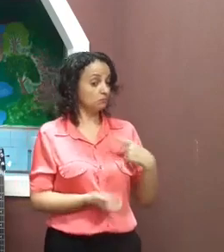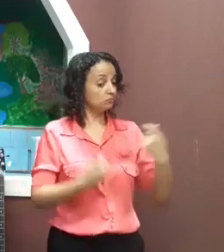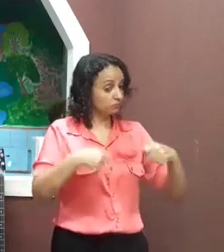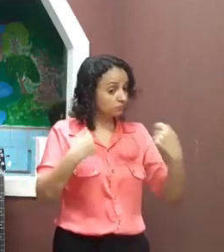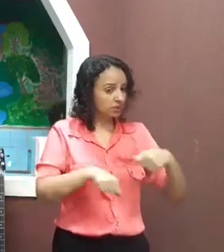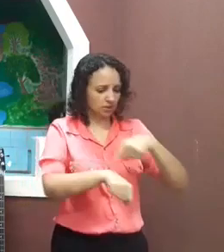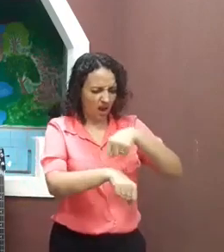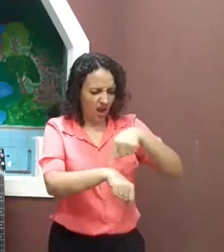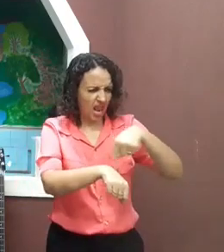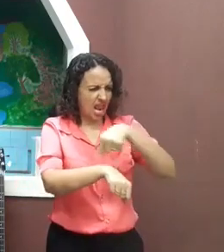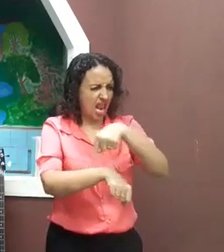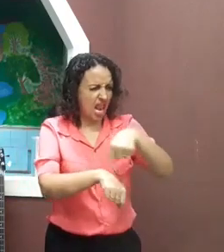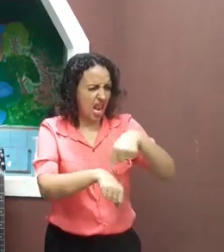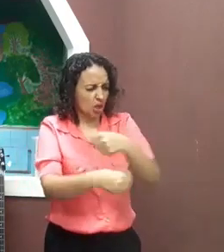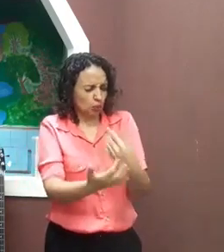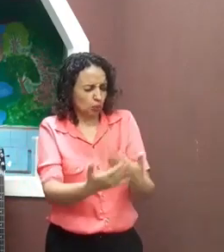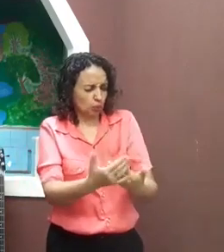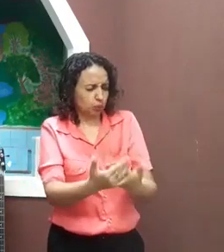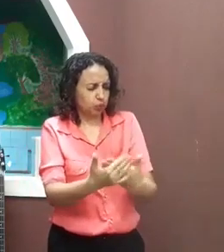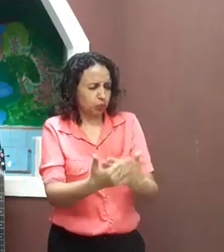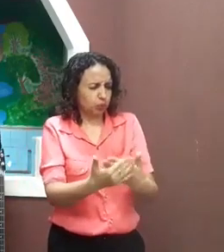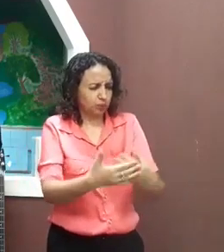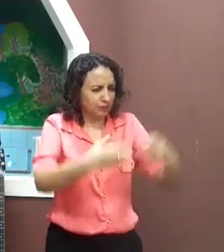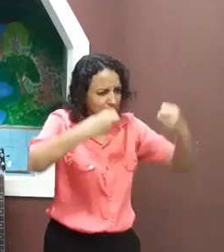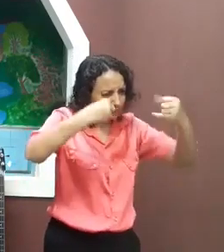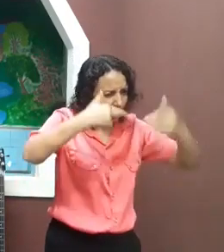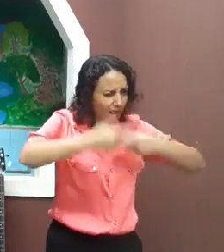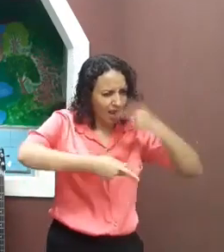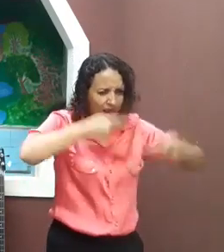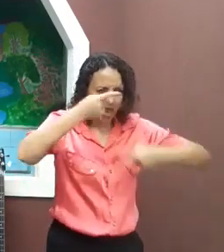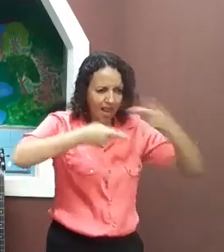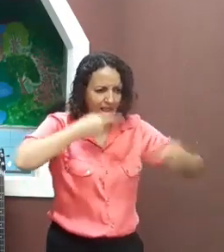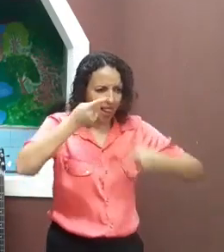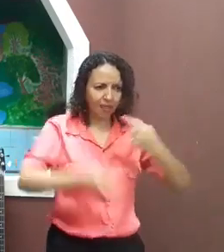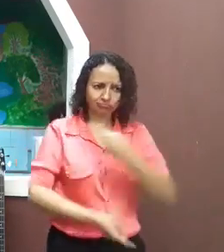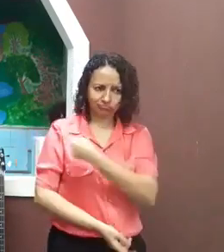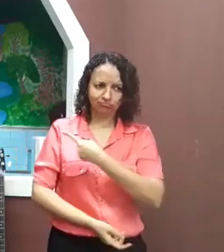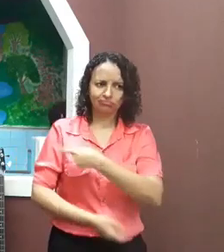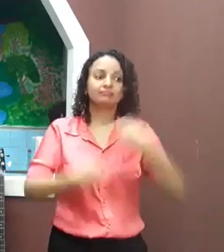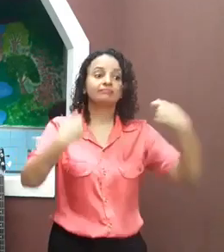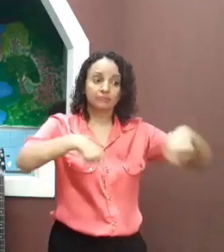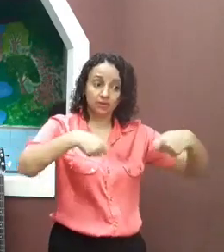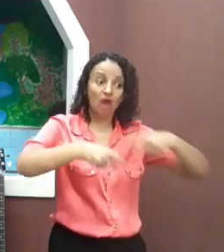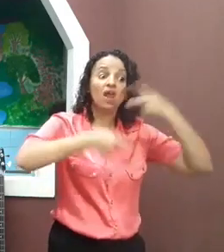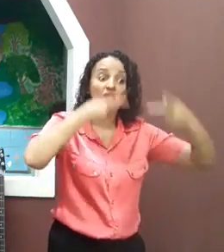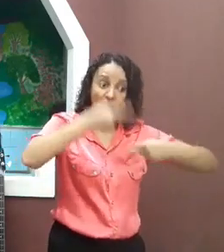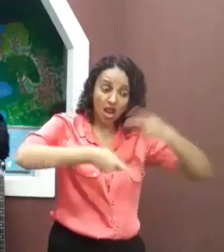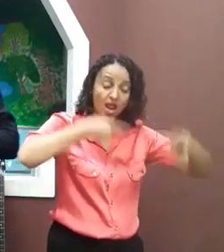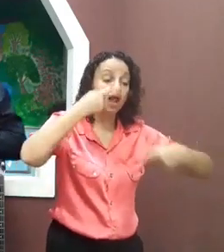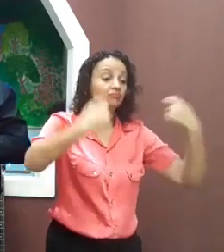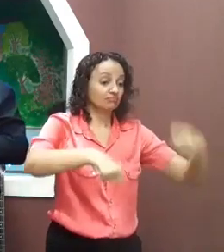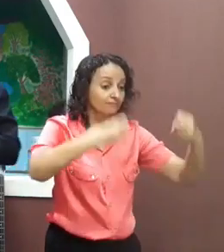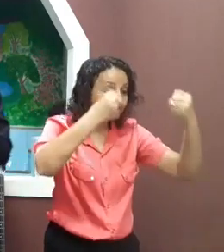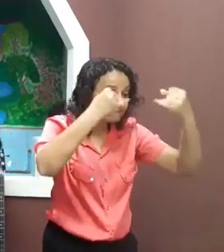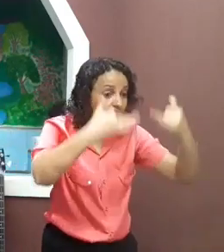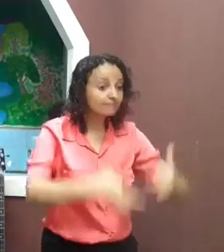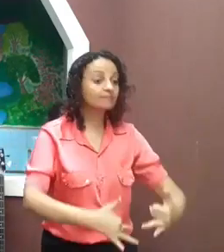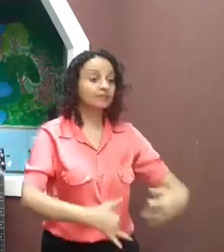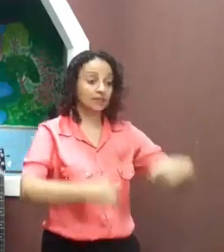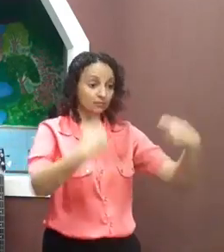tempo para estudar e trazer um alimento até você. Muitas pessoas às vezes até